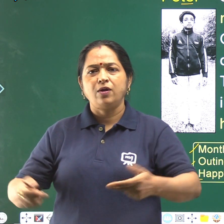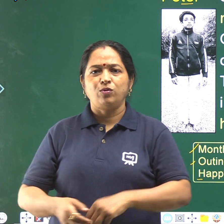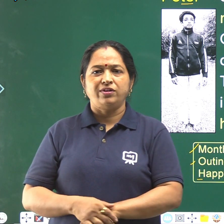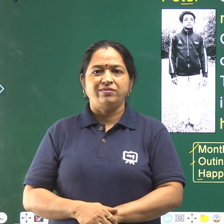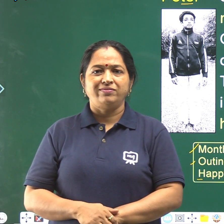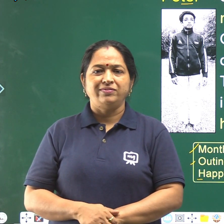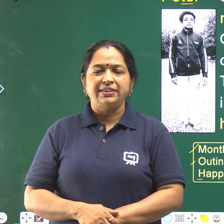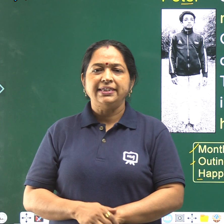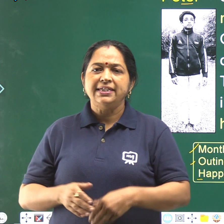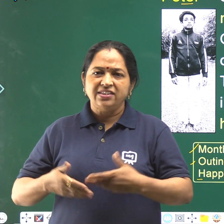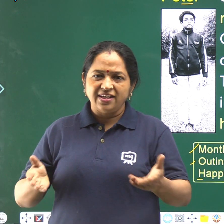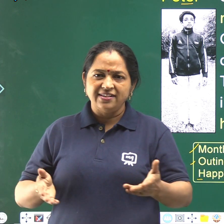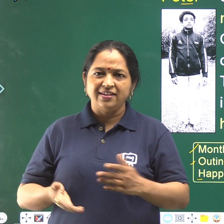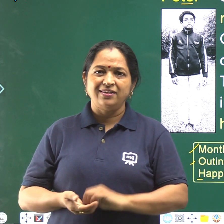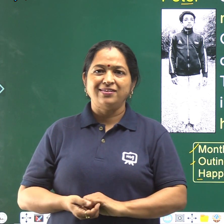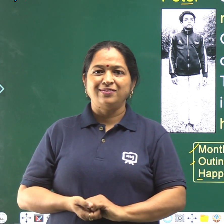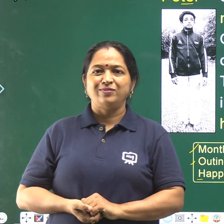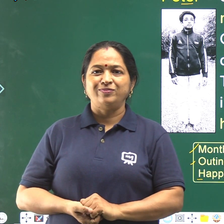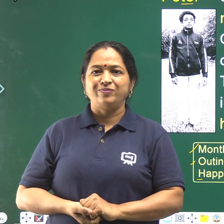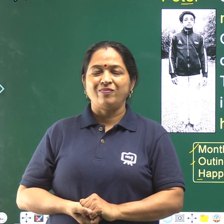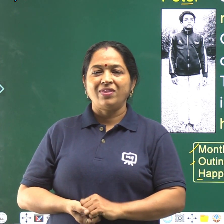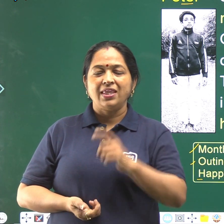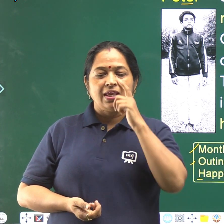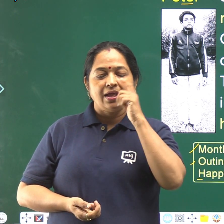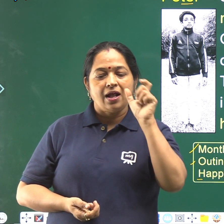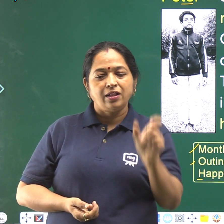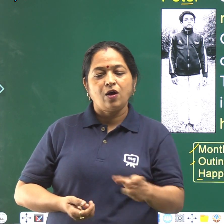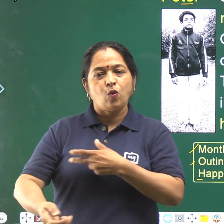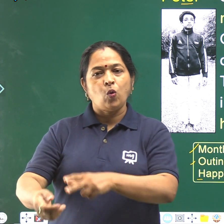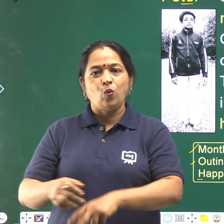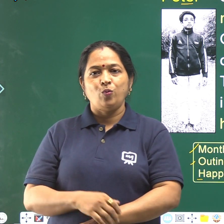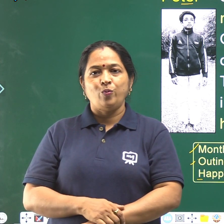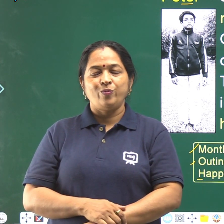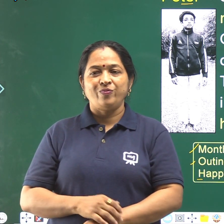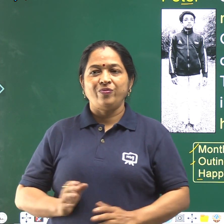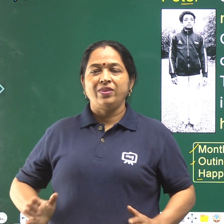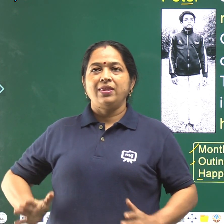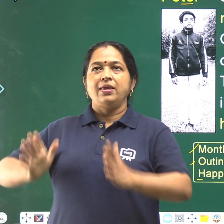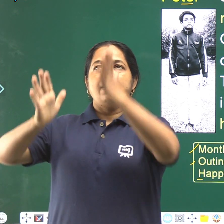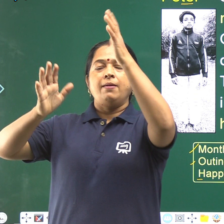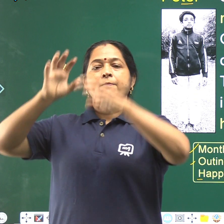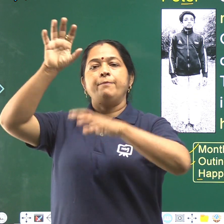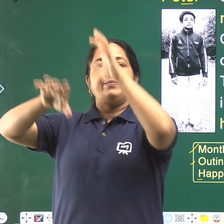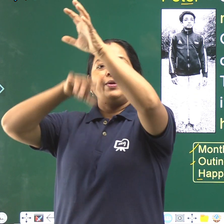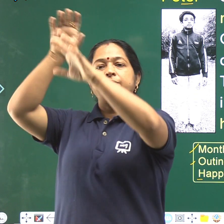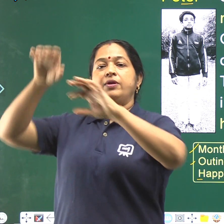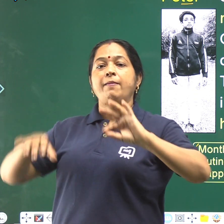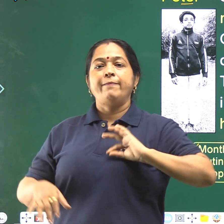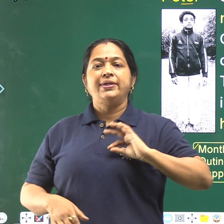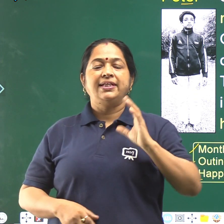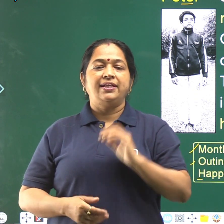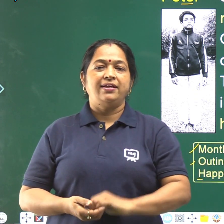जैसे राधा को पेड़ पर चढ़ना बहुत पसंद है।